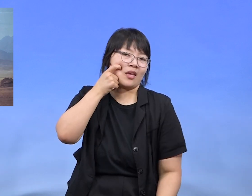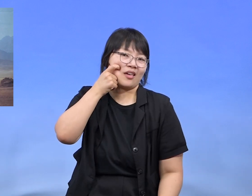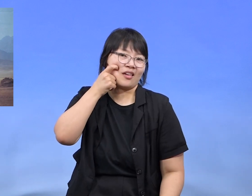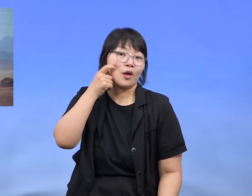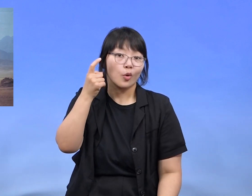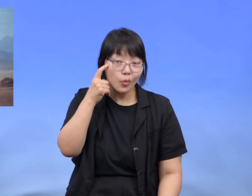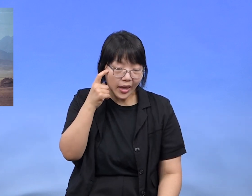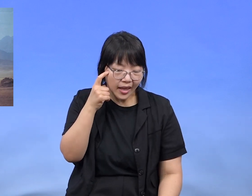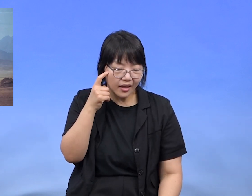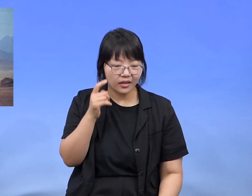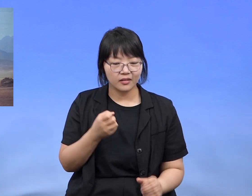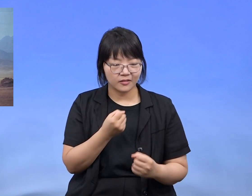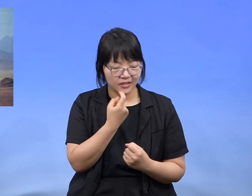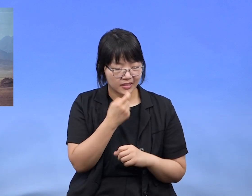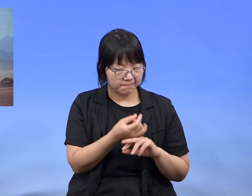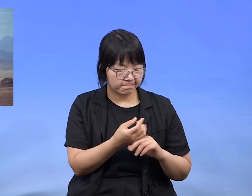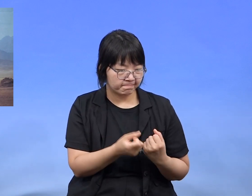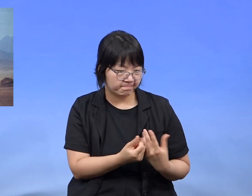예수님이십니다.